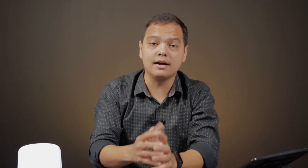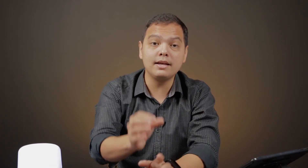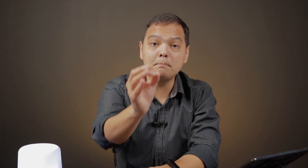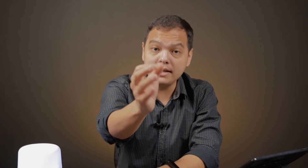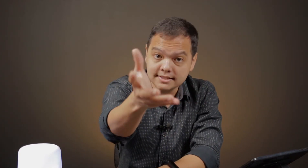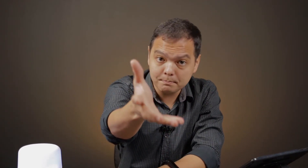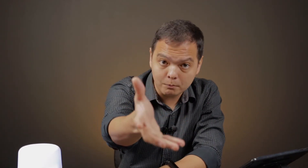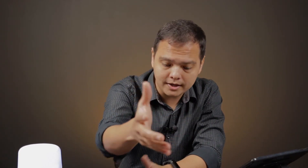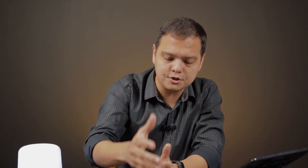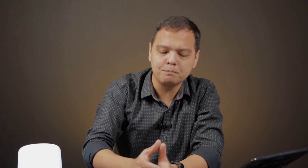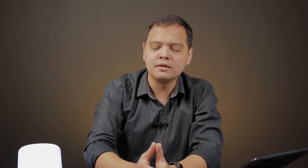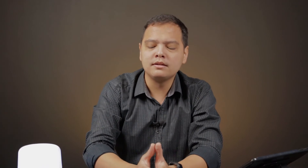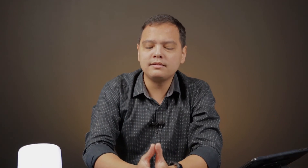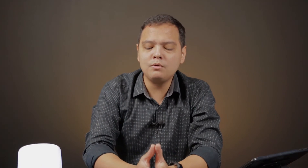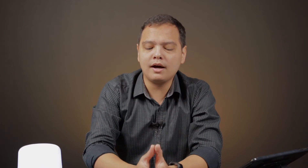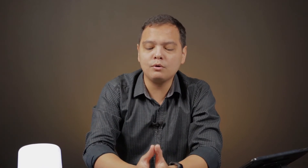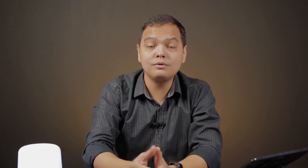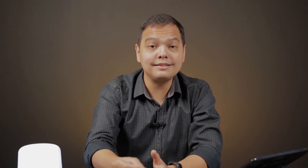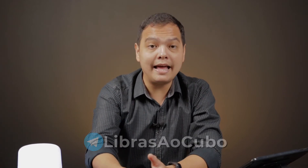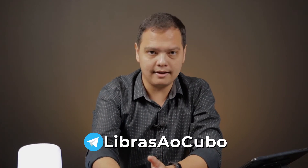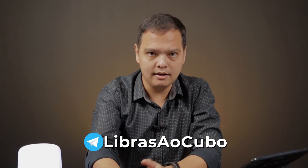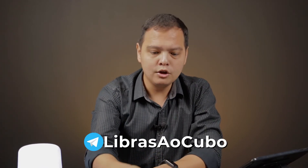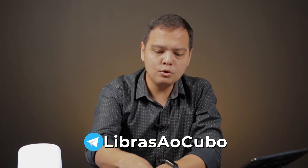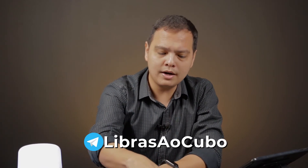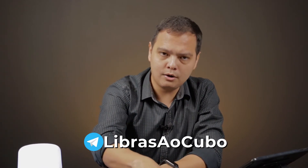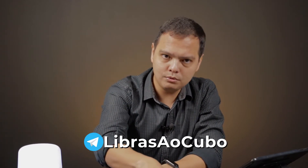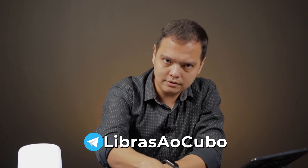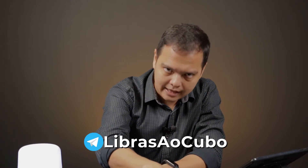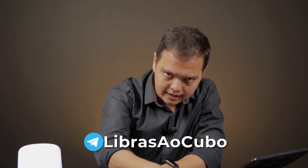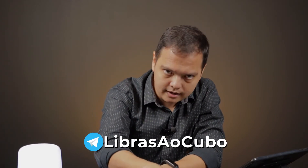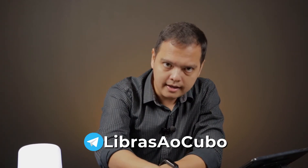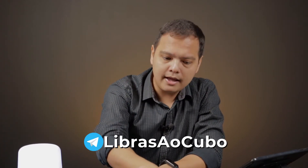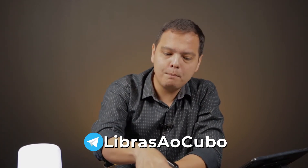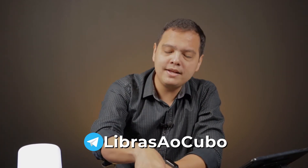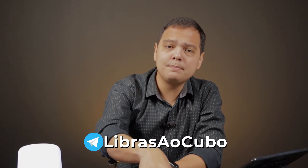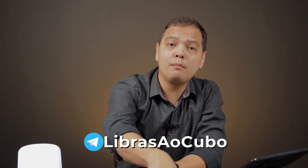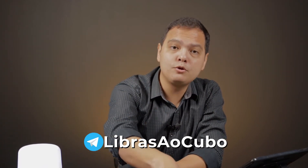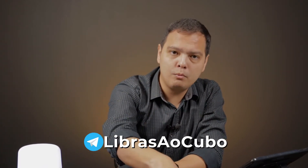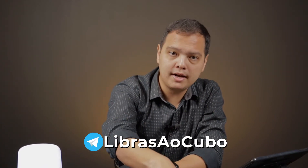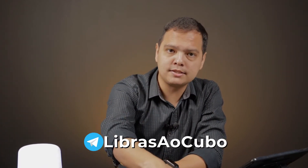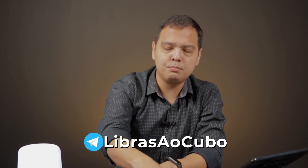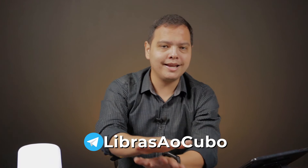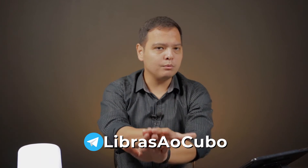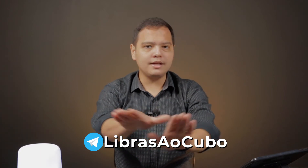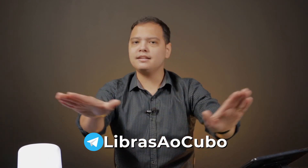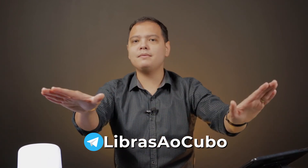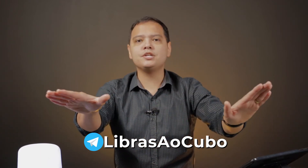E principalmente tem o canal do Telegram. No canal do Telegram é o principal meio de comunicação porque não tem